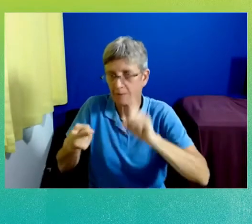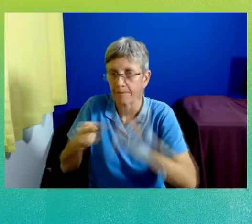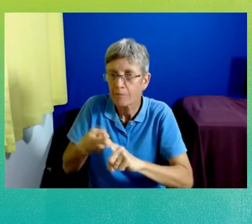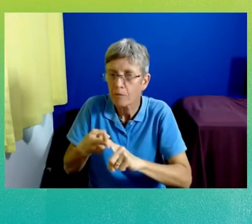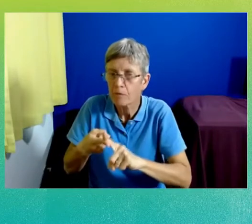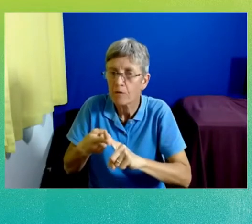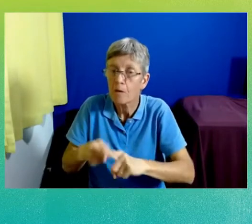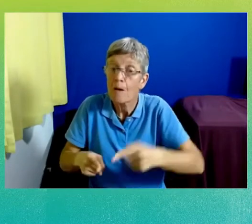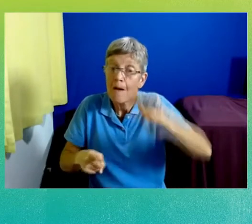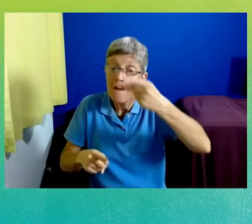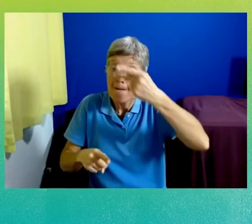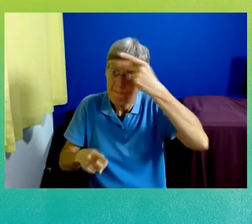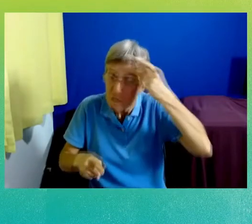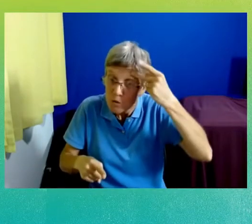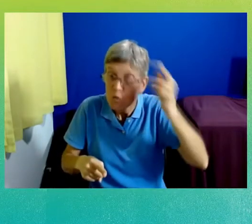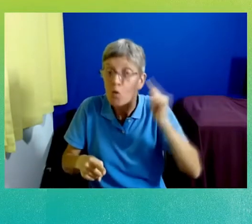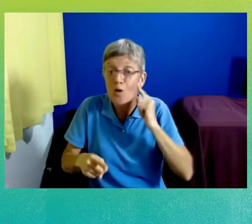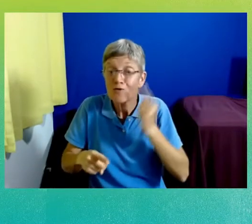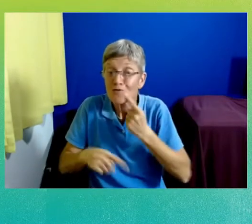conhecimento da literatura.